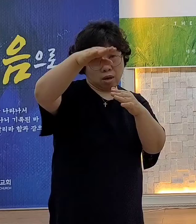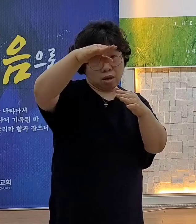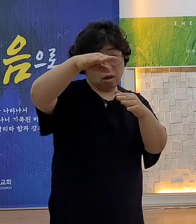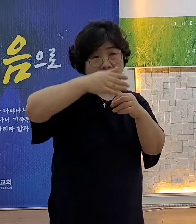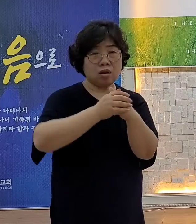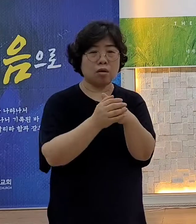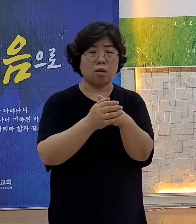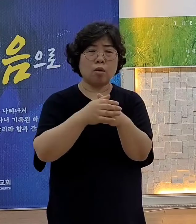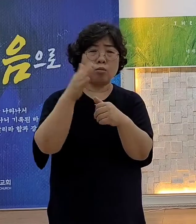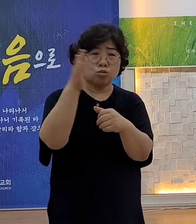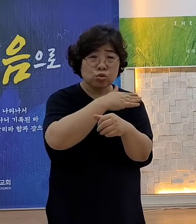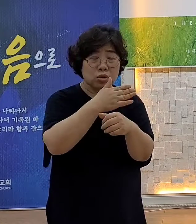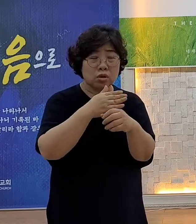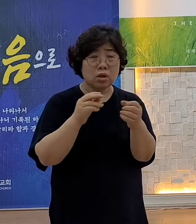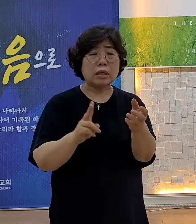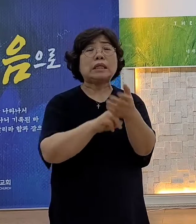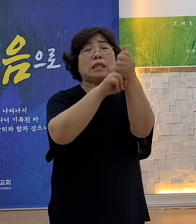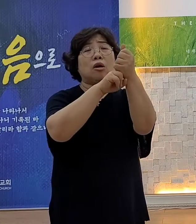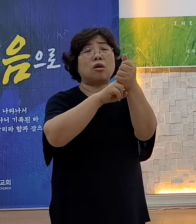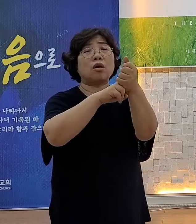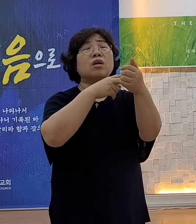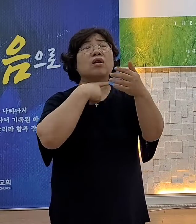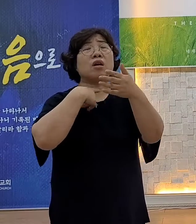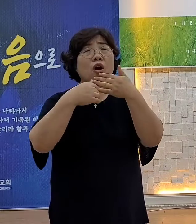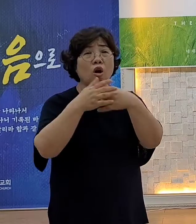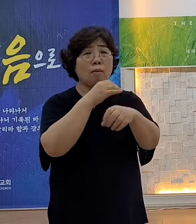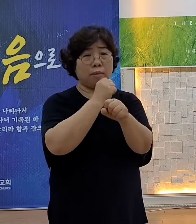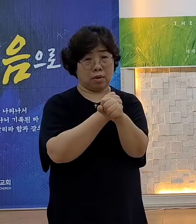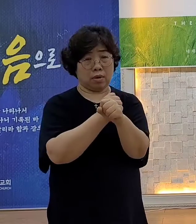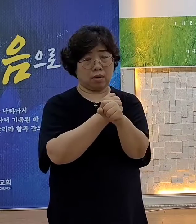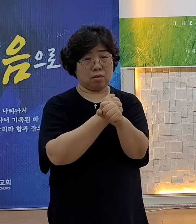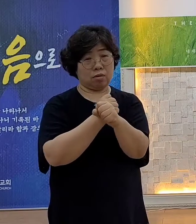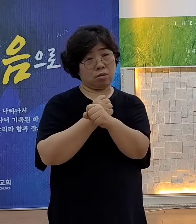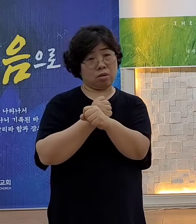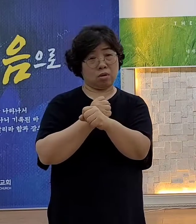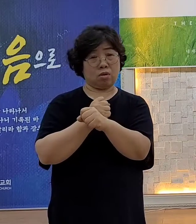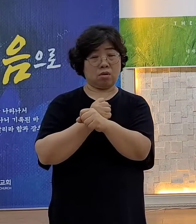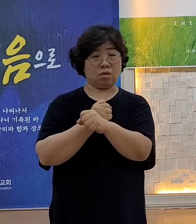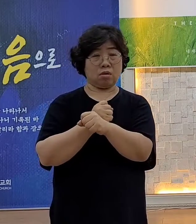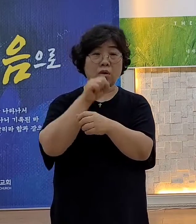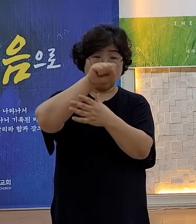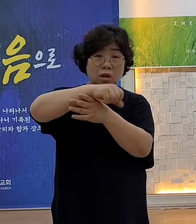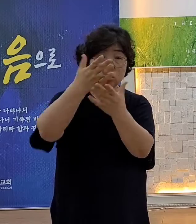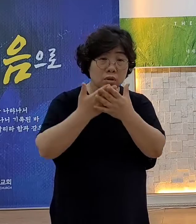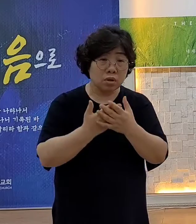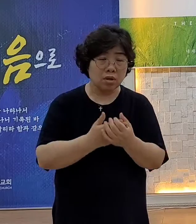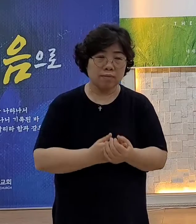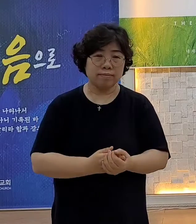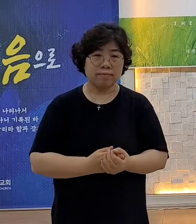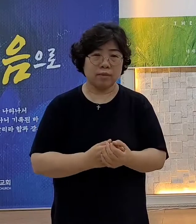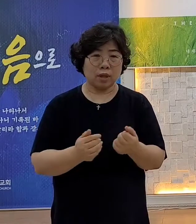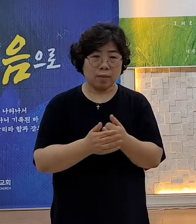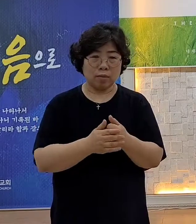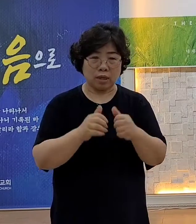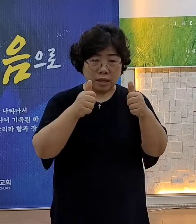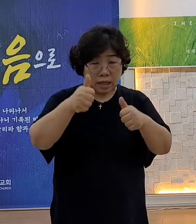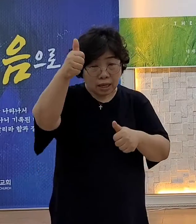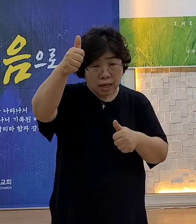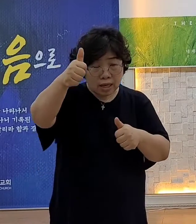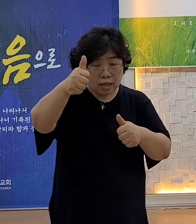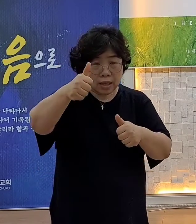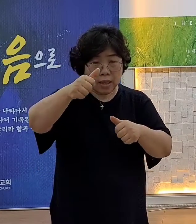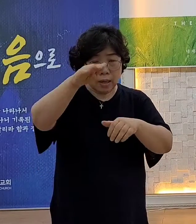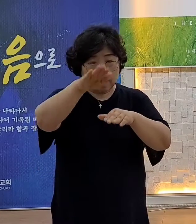건너갈 때부터 가나안 땅에 들어갈 때부터 하나님의 큰 기적을 경험하게 했는데 그래서 그 제사장들이 밟은 그